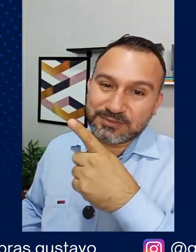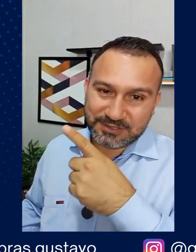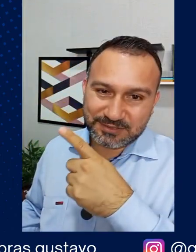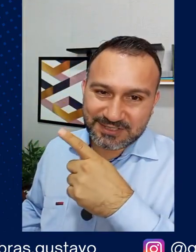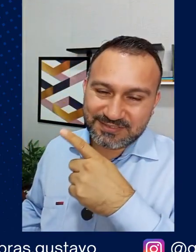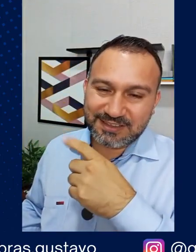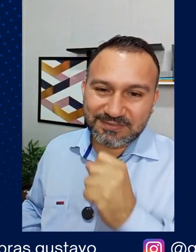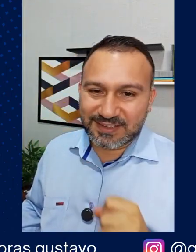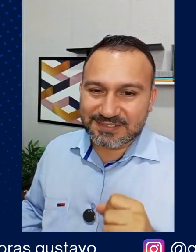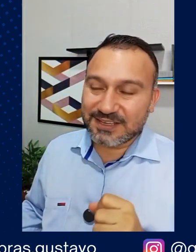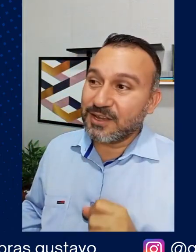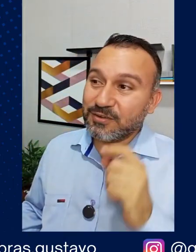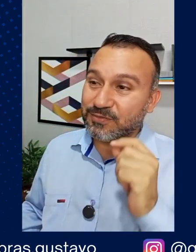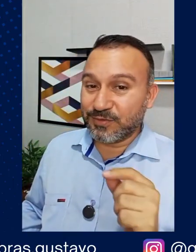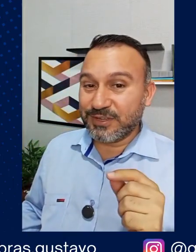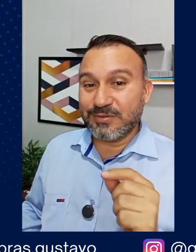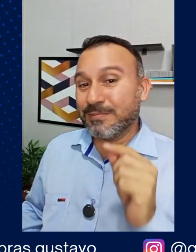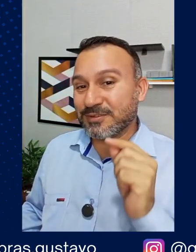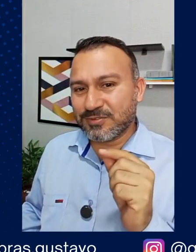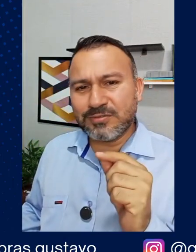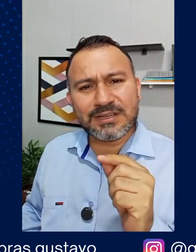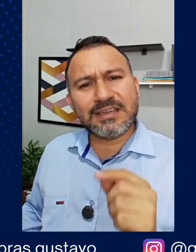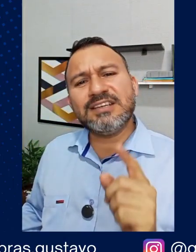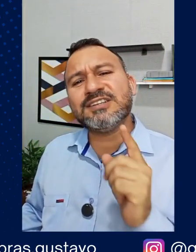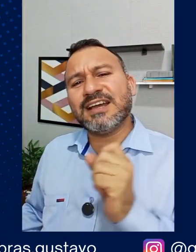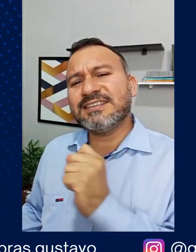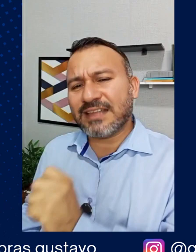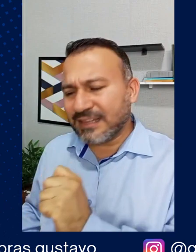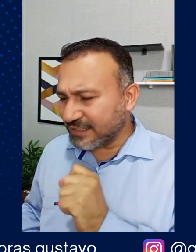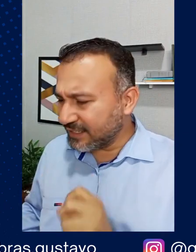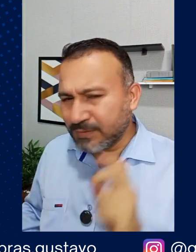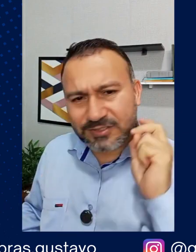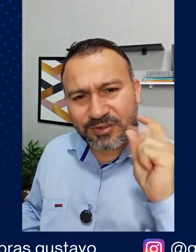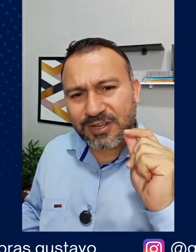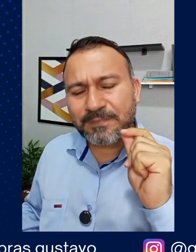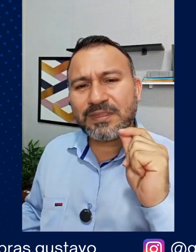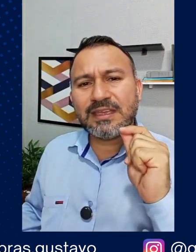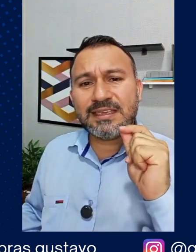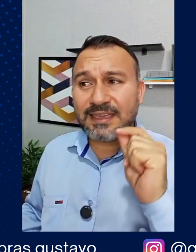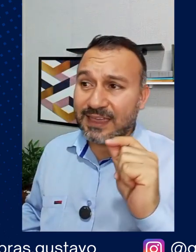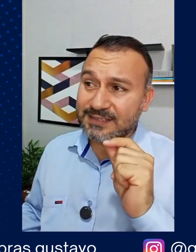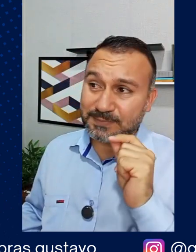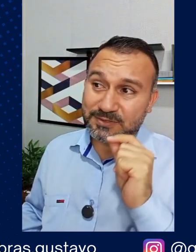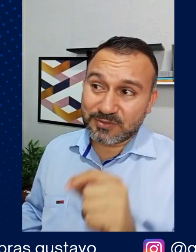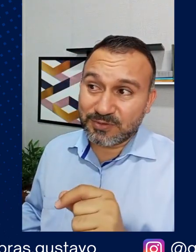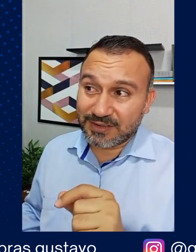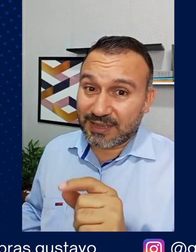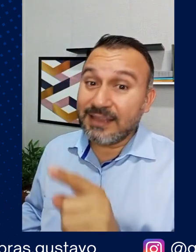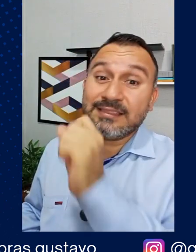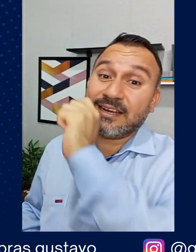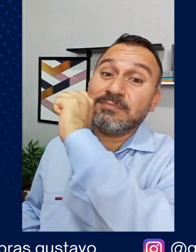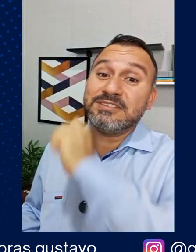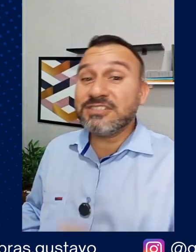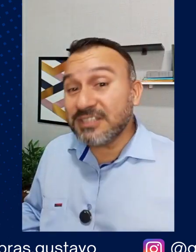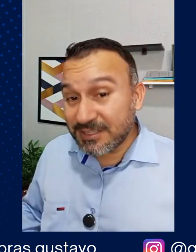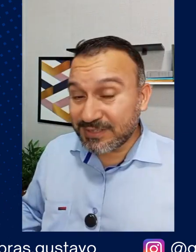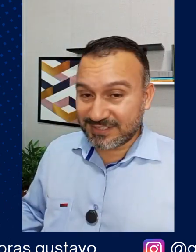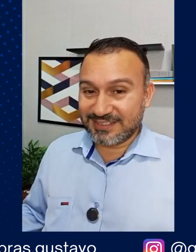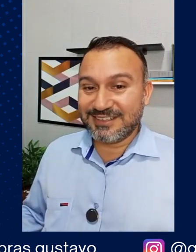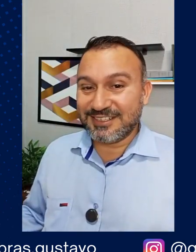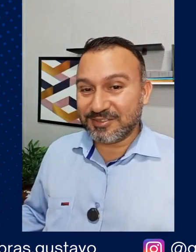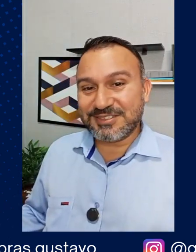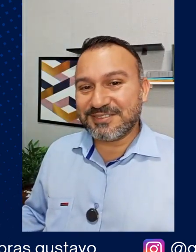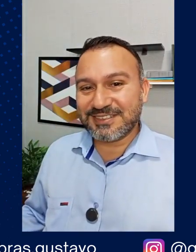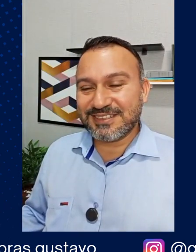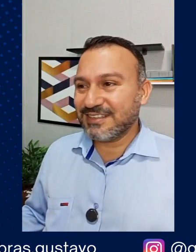essa pergunta, inclusive, quem fez foi uma pessoa que já está na Libras, ó, e essa pessoa é intérprete de